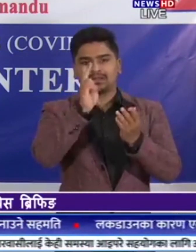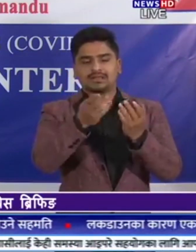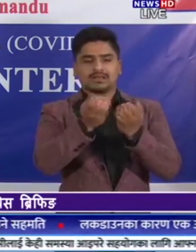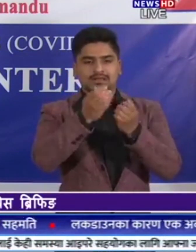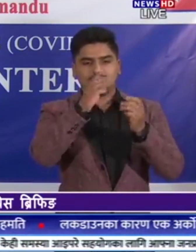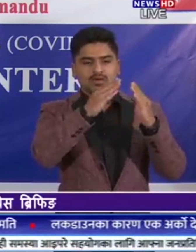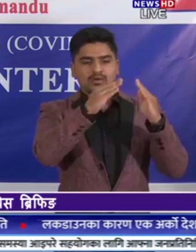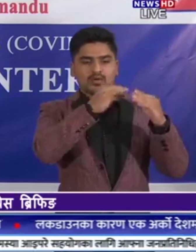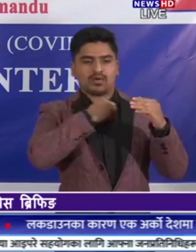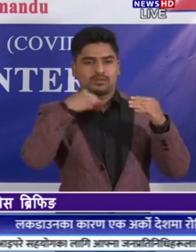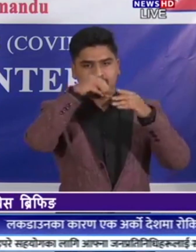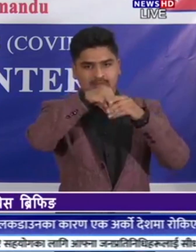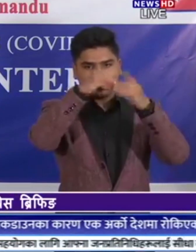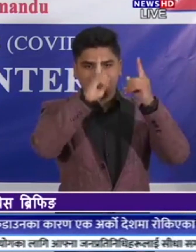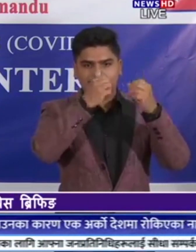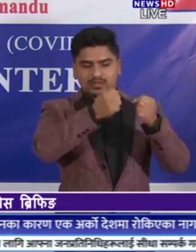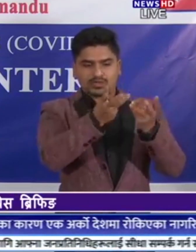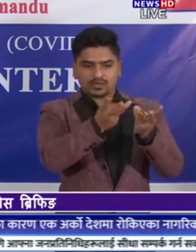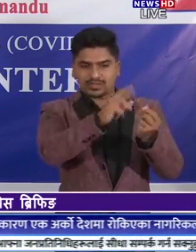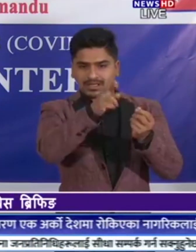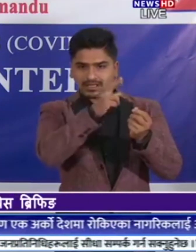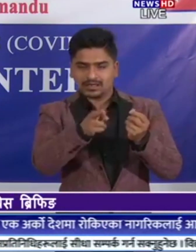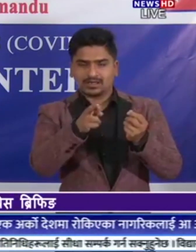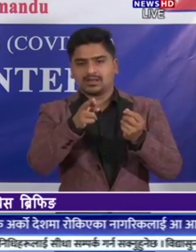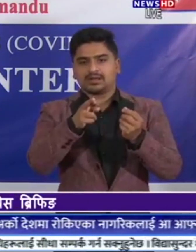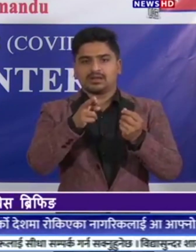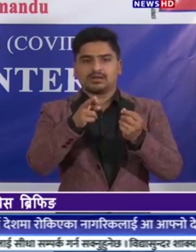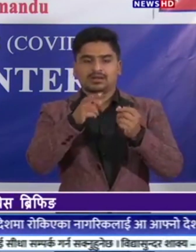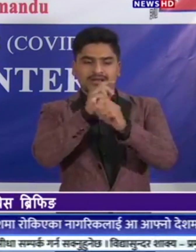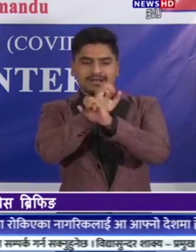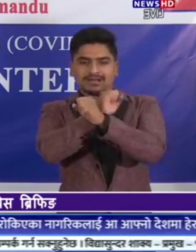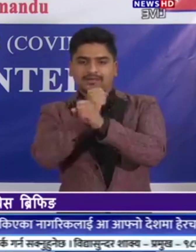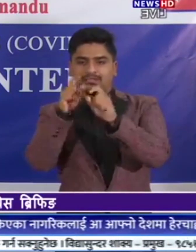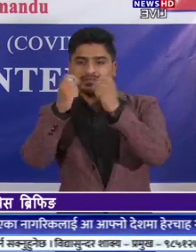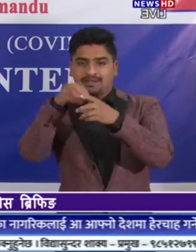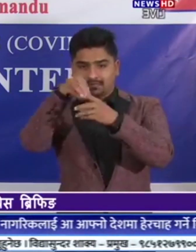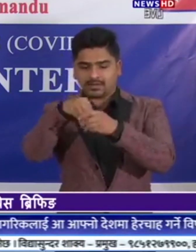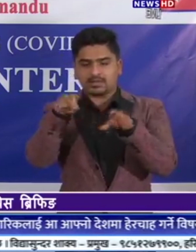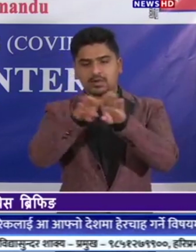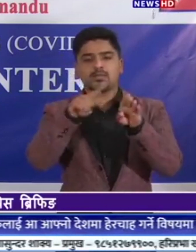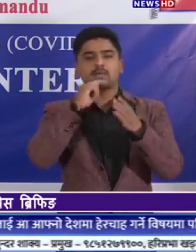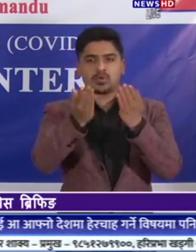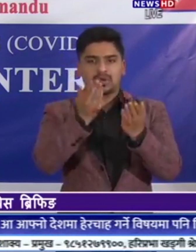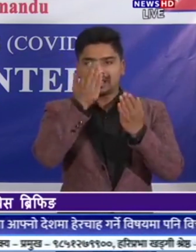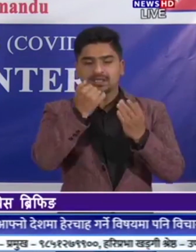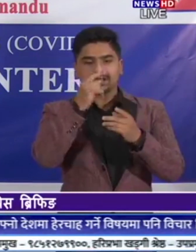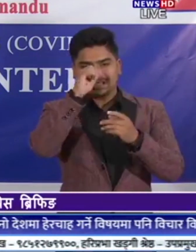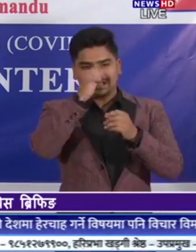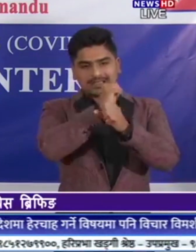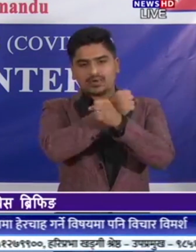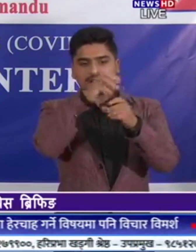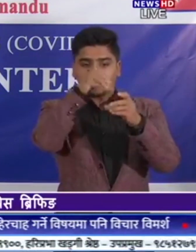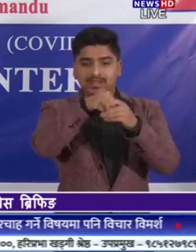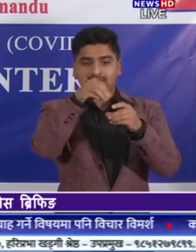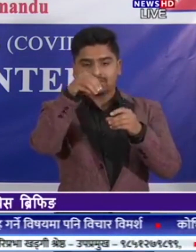मा बसे को संख्या रा, रेड जोन मा बसे को संख्या को ताल मेल नमिलना पनी सक्षा, किना बंदा रेड जोन मा बसे का सबई